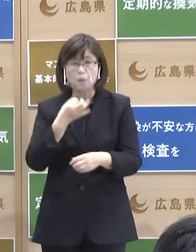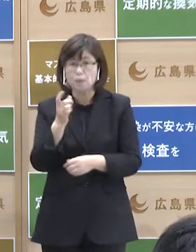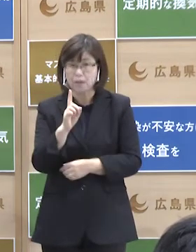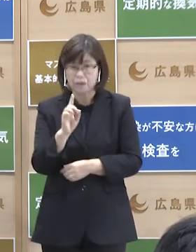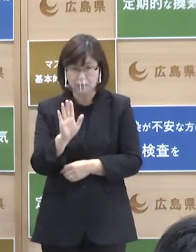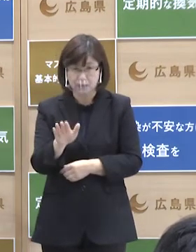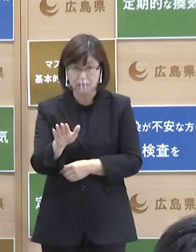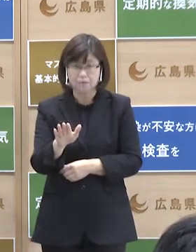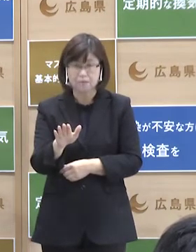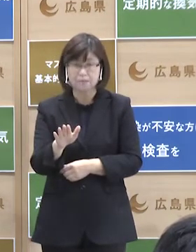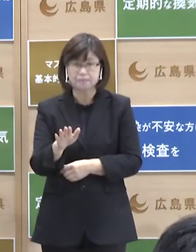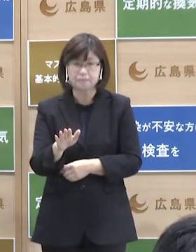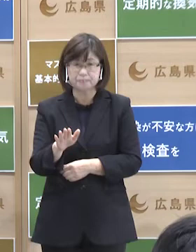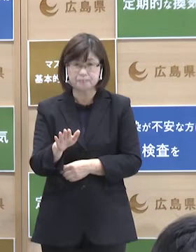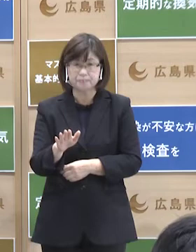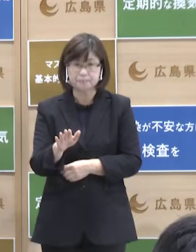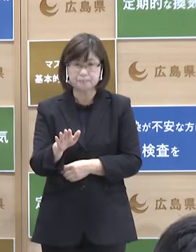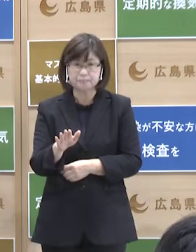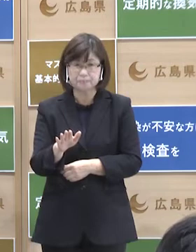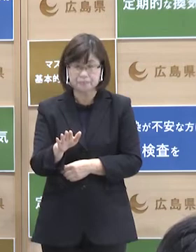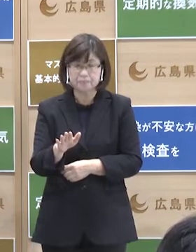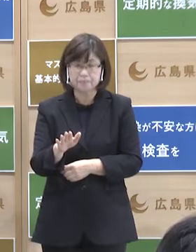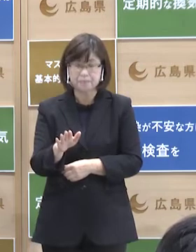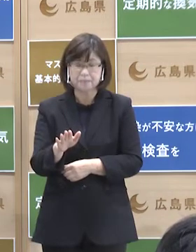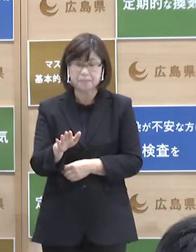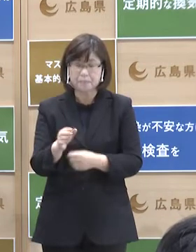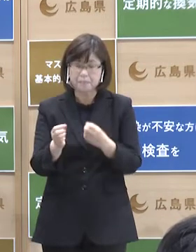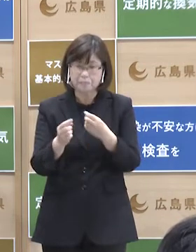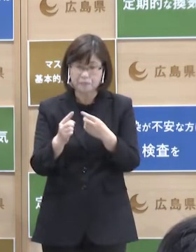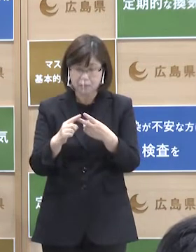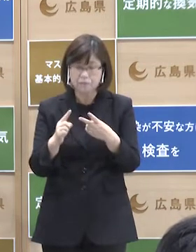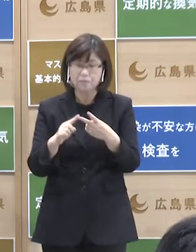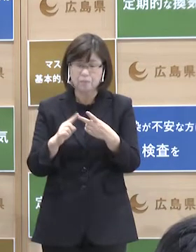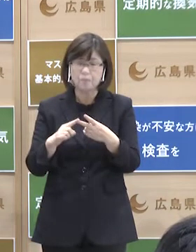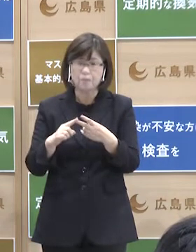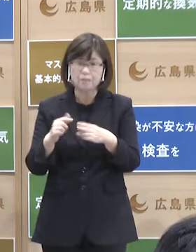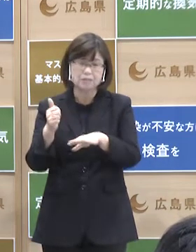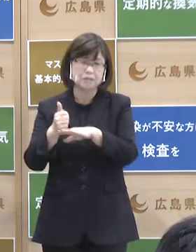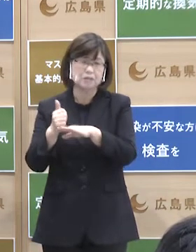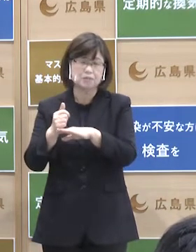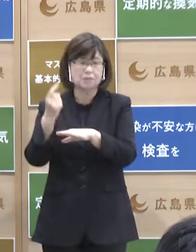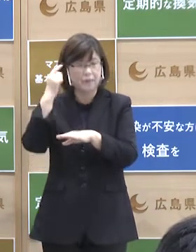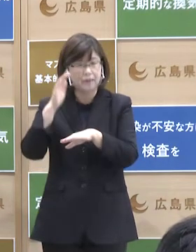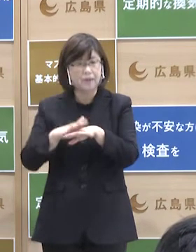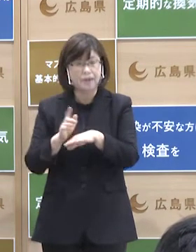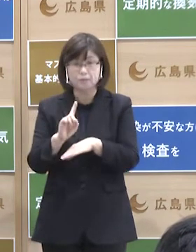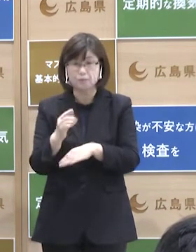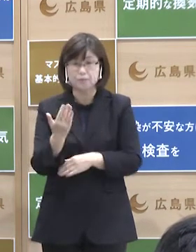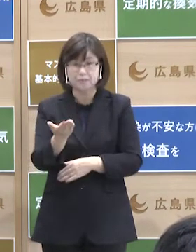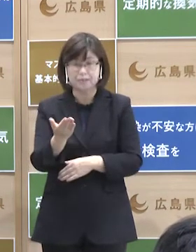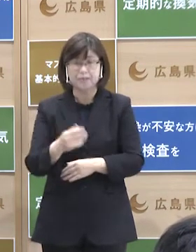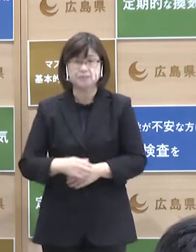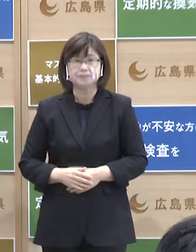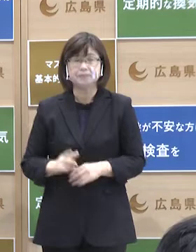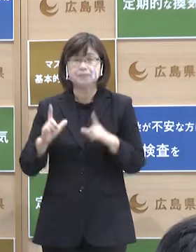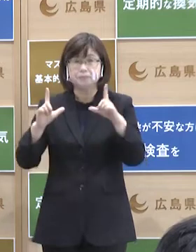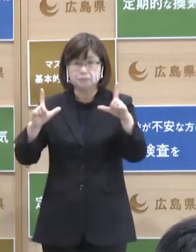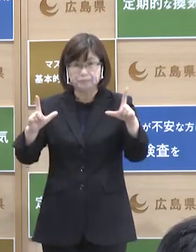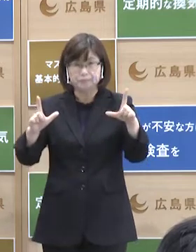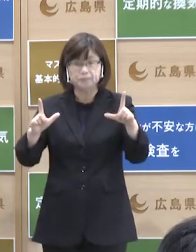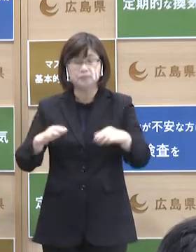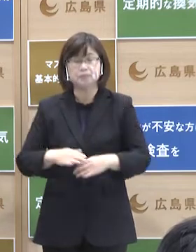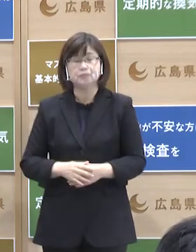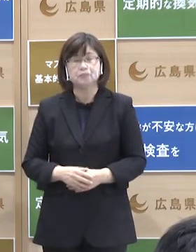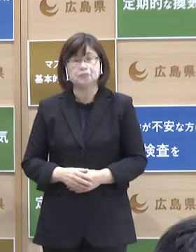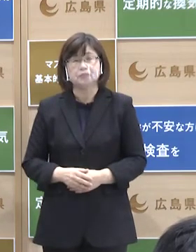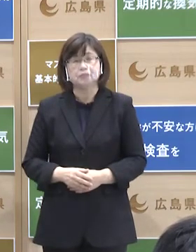順調かどうかという、知事 その見解ですね、そこを教えていただけたらと思います。 はい、もともとですね、我々